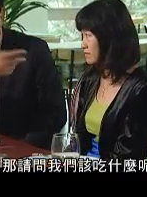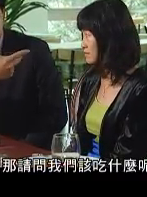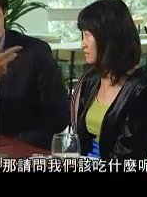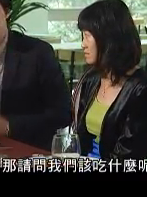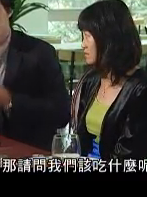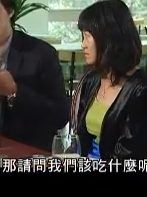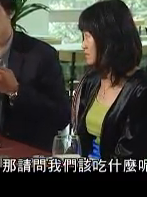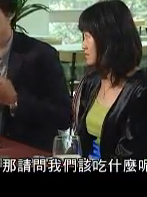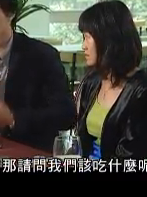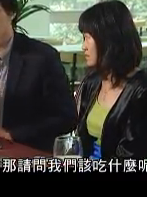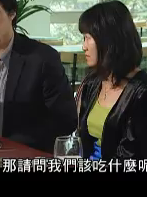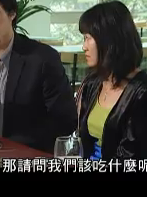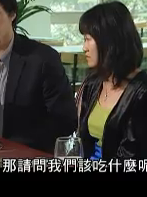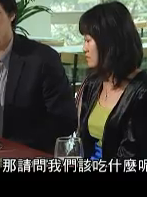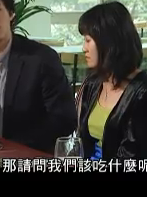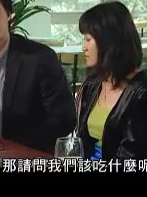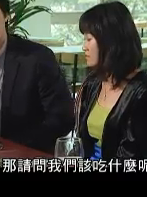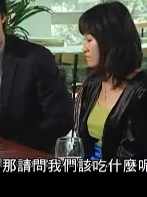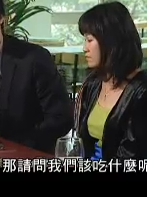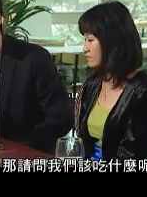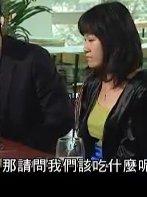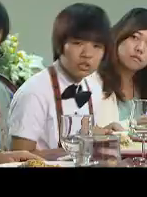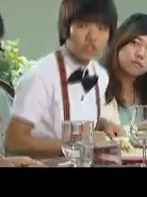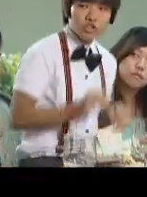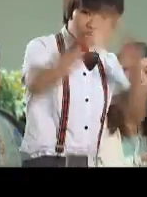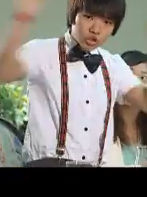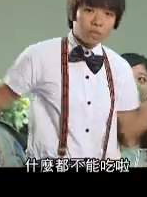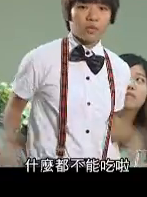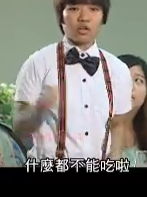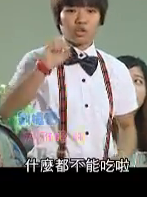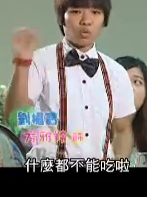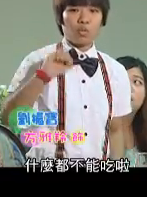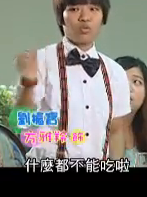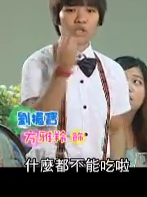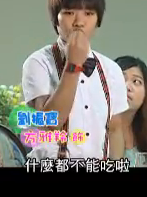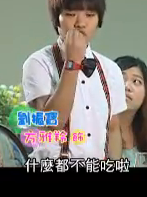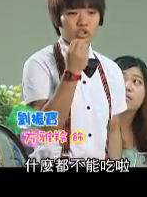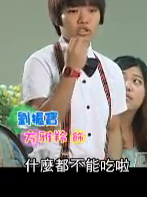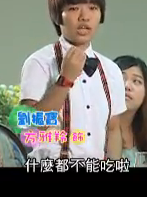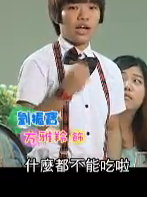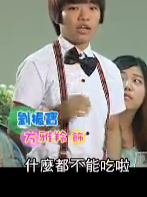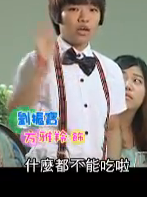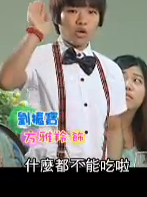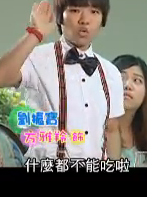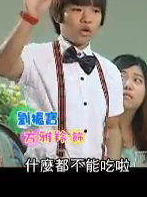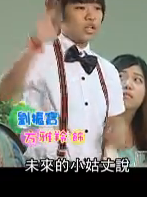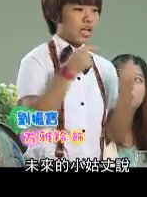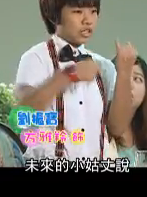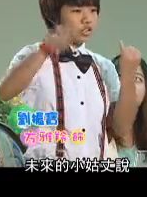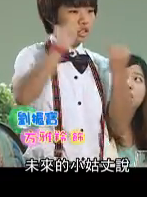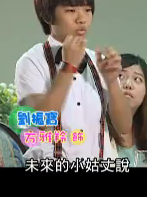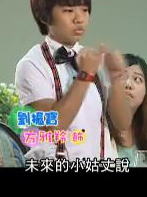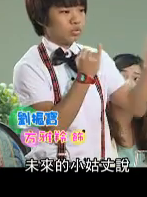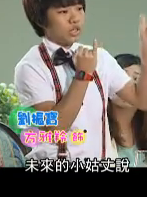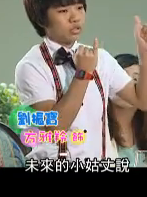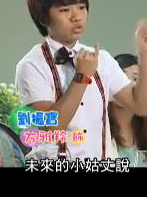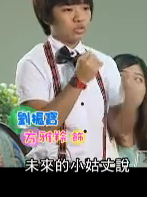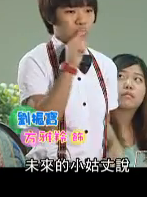请问我们该吃什么呢什么都不能吃了未来的小鼓掌